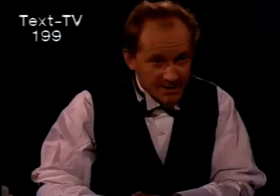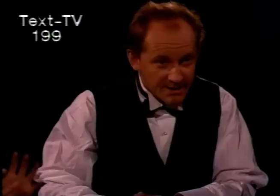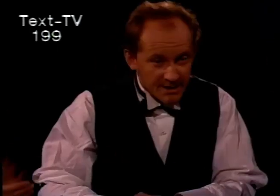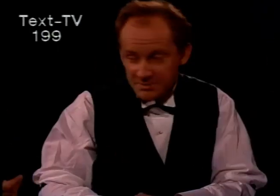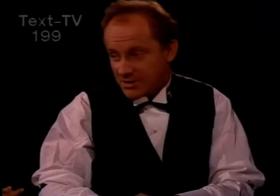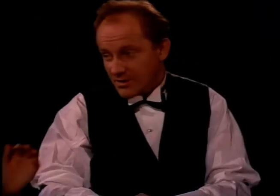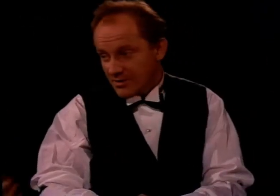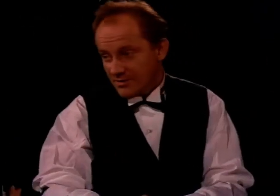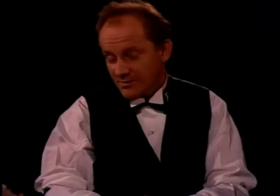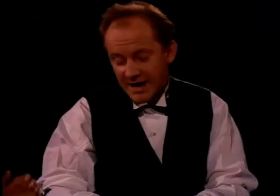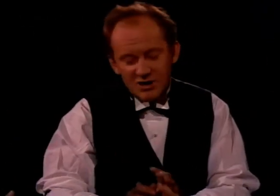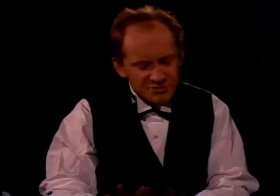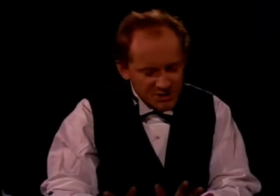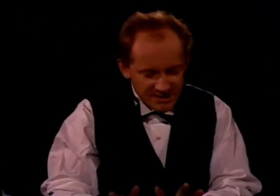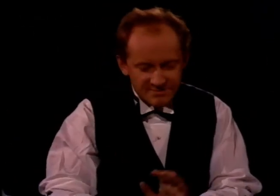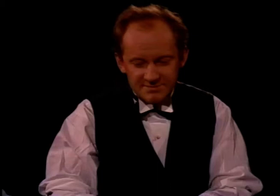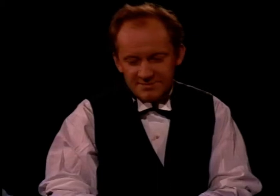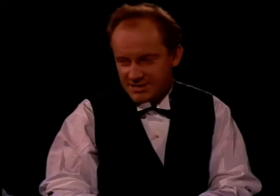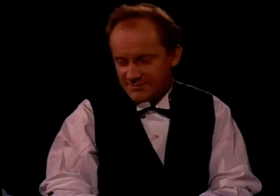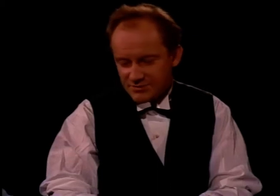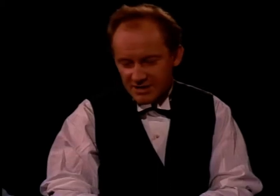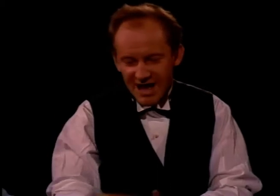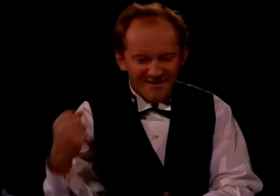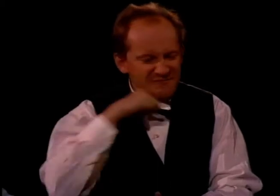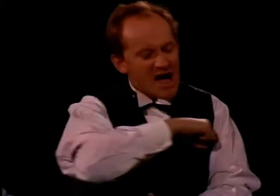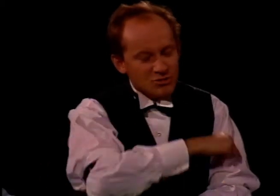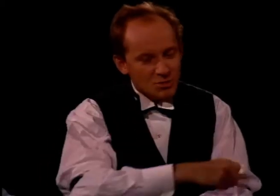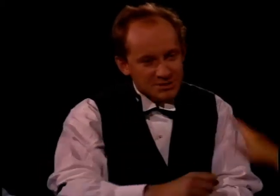Mm. Är ni med då? Nej, jag har inte börjat än. 1, 2, 3. Fantomen!